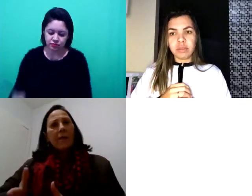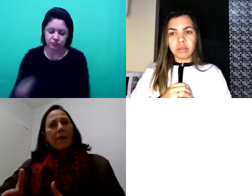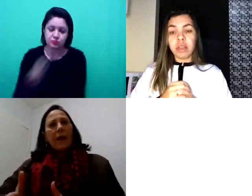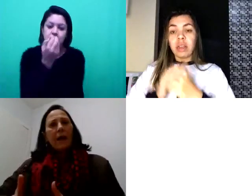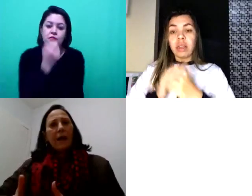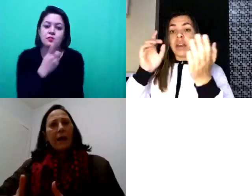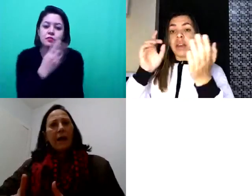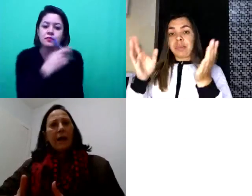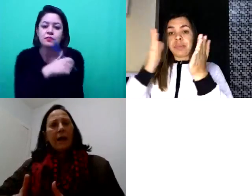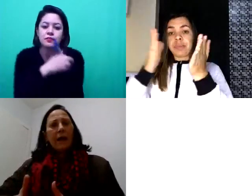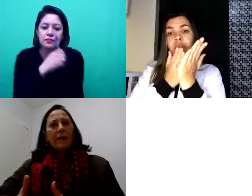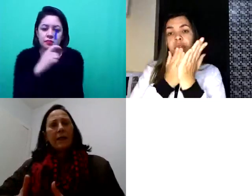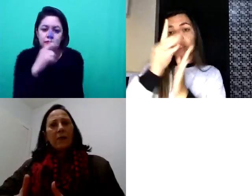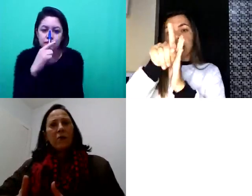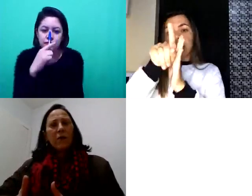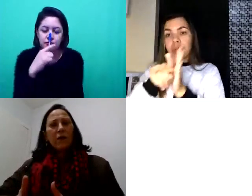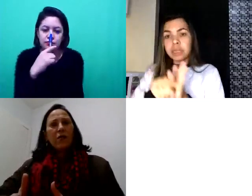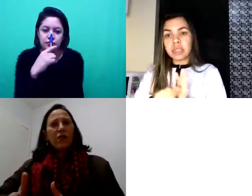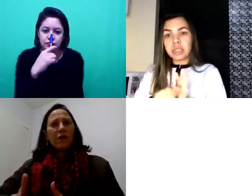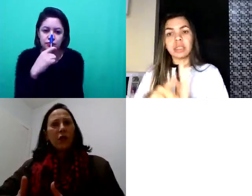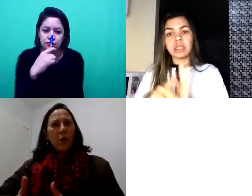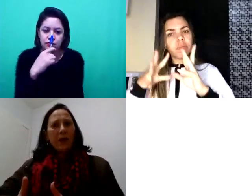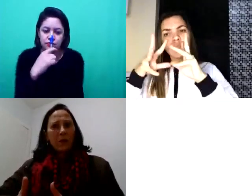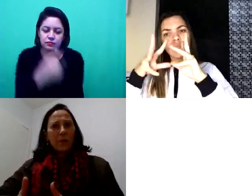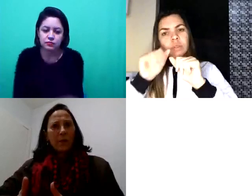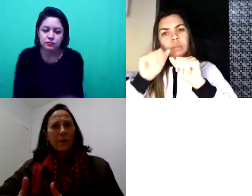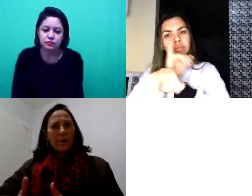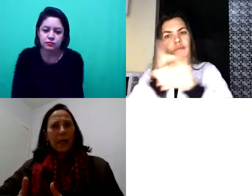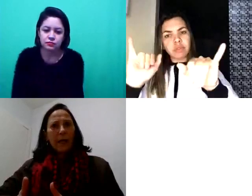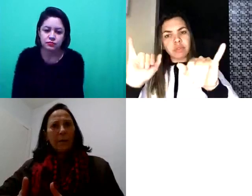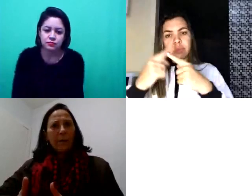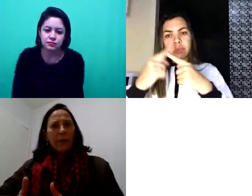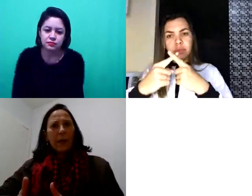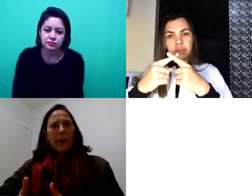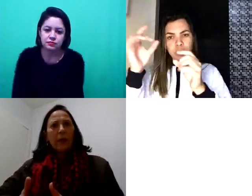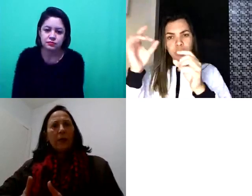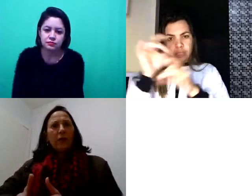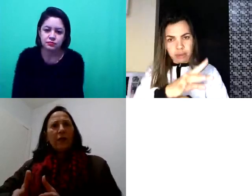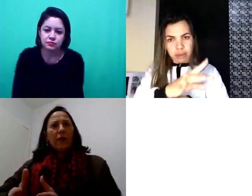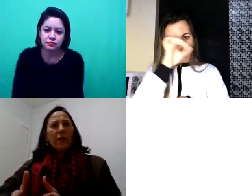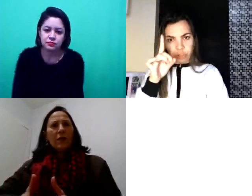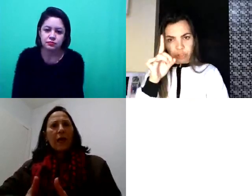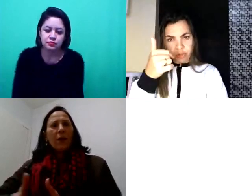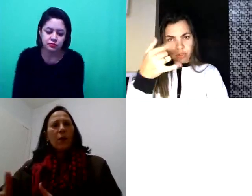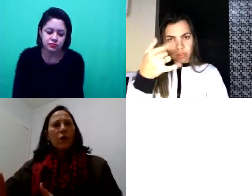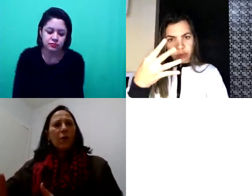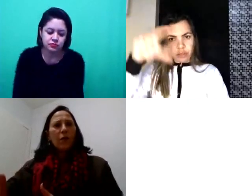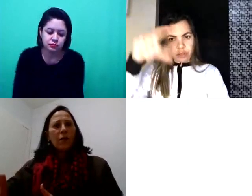encerra a seleção dos professores dia 24, tá? Então, a gente ainda não sabe quantos